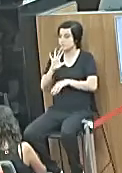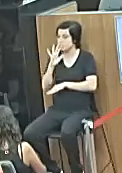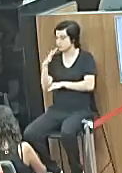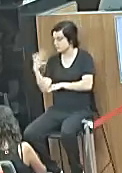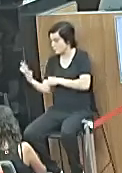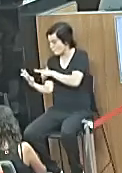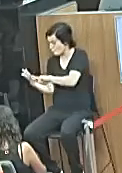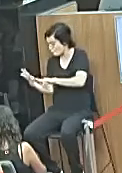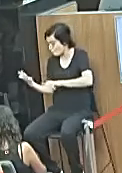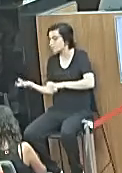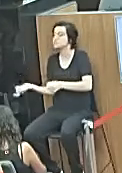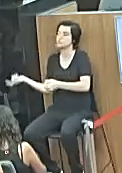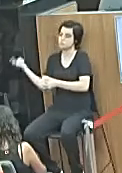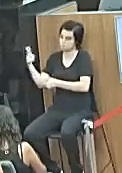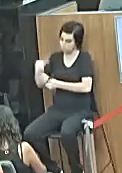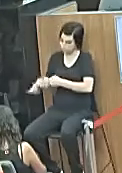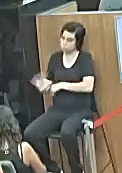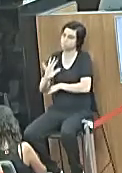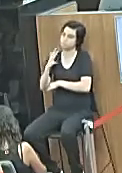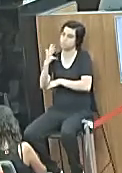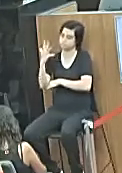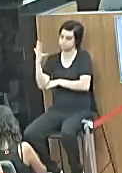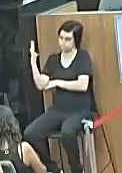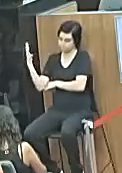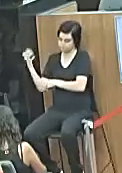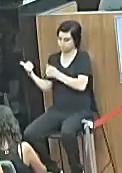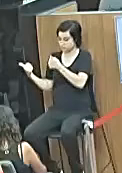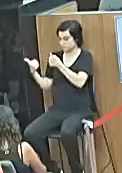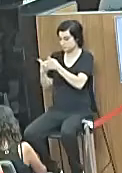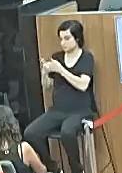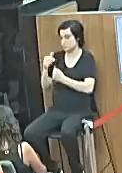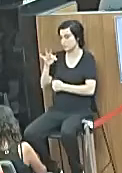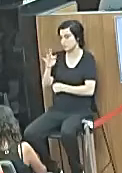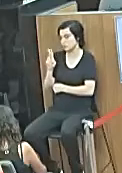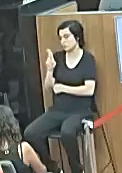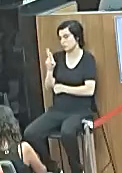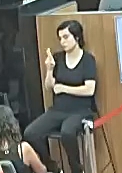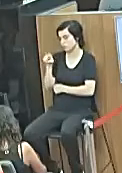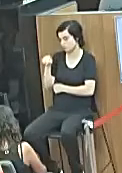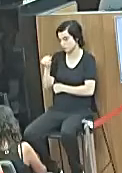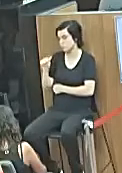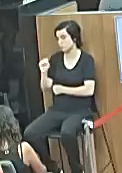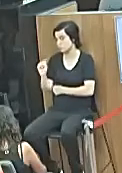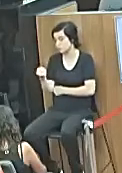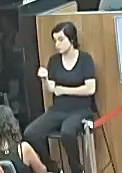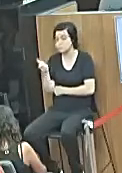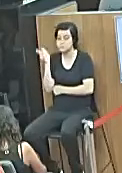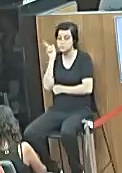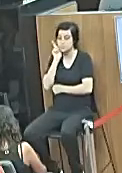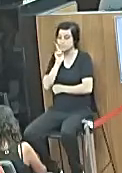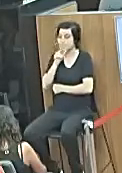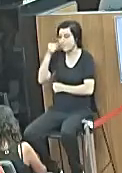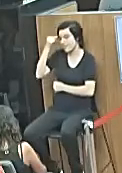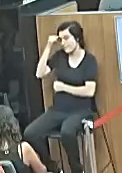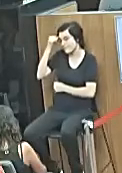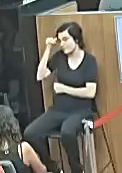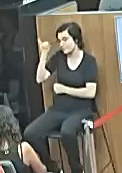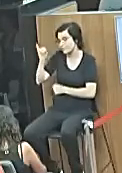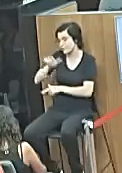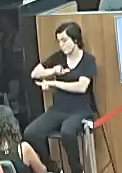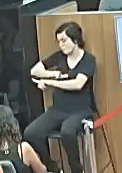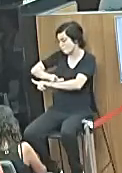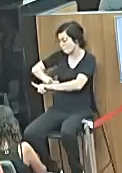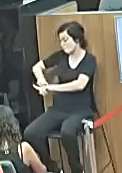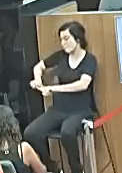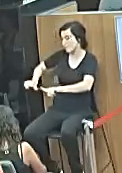lindeiras ao longo ao la ao lago de furnas como forma de evitar o assoreamento